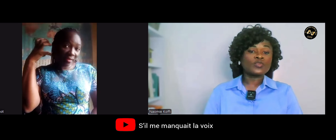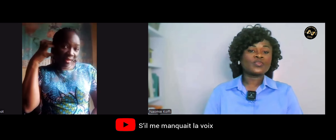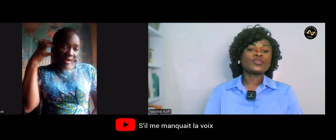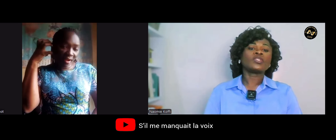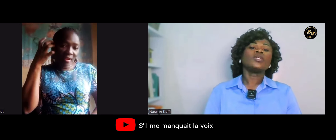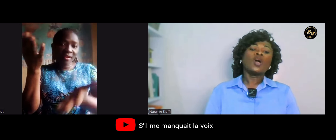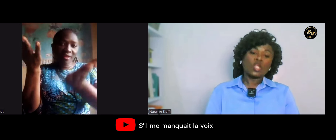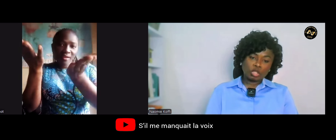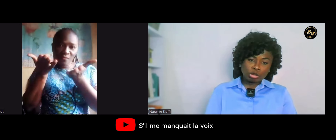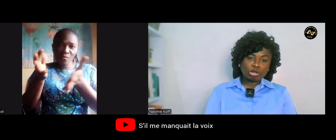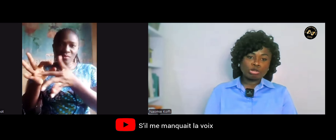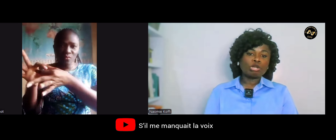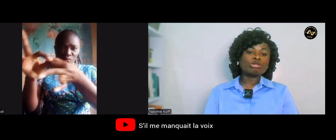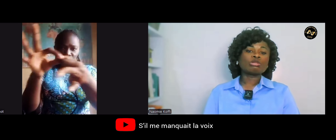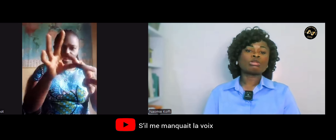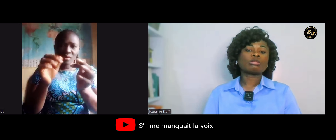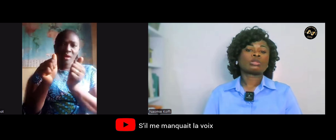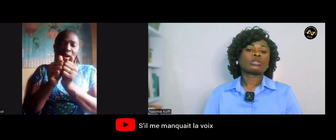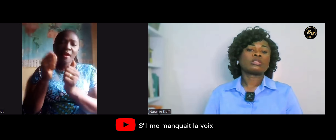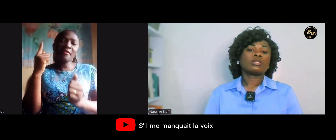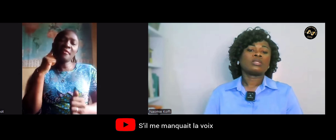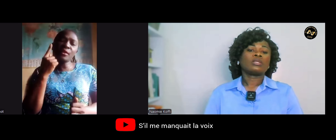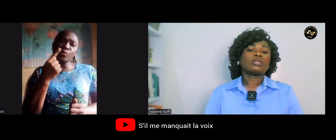associations entendant